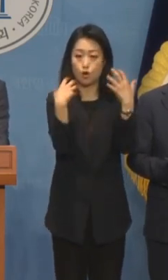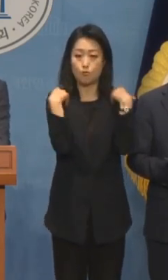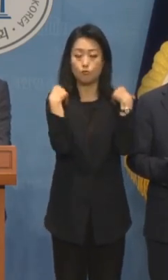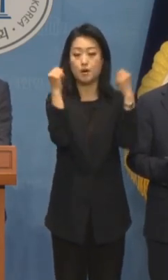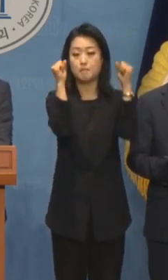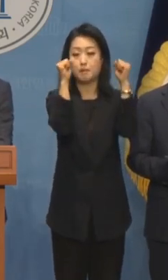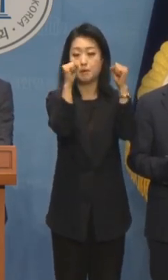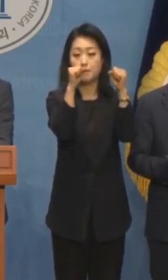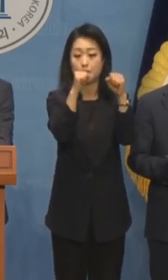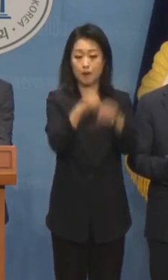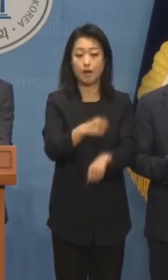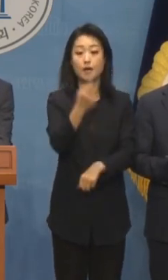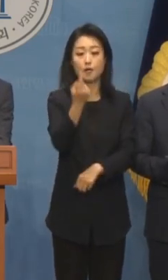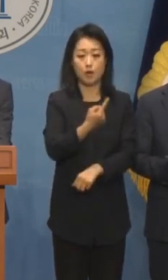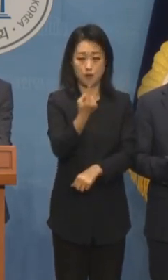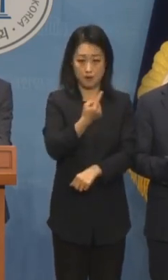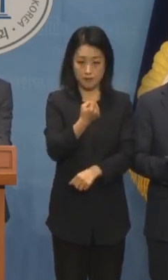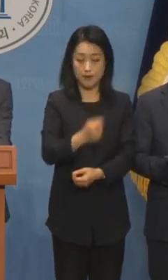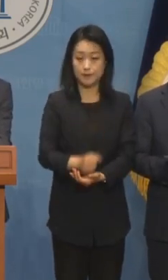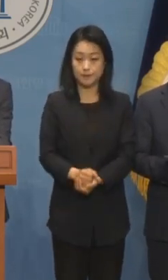몰락을 자초하게 될 것입니다.